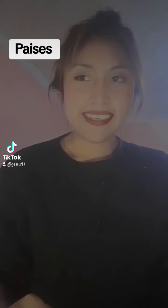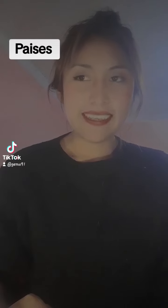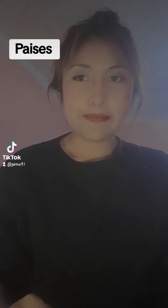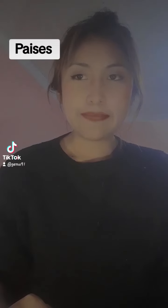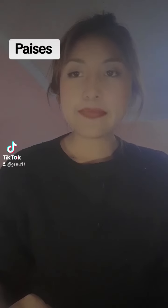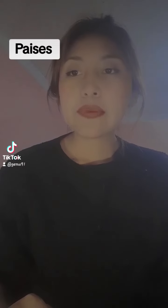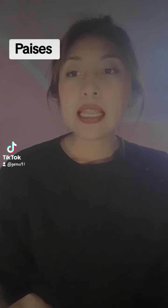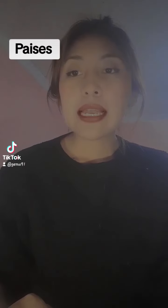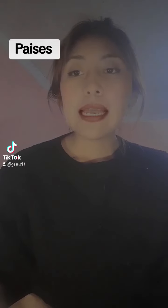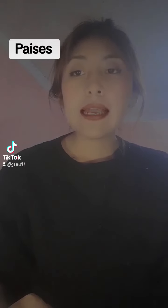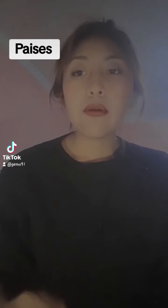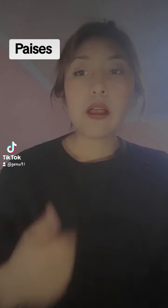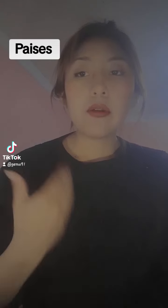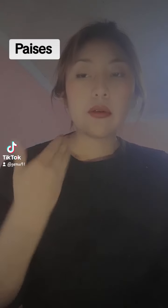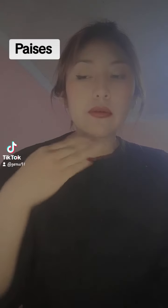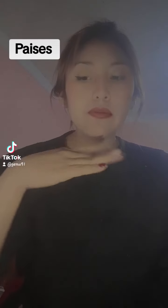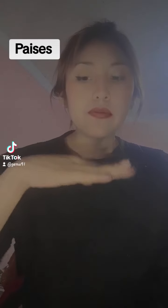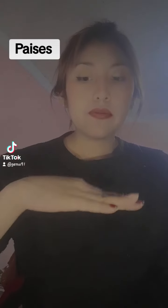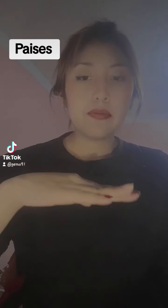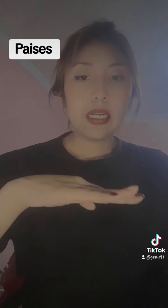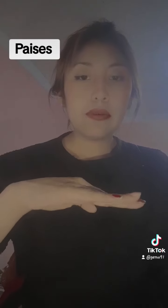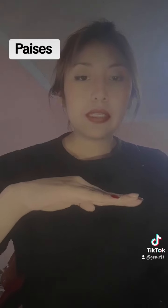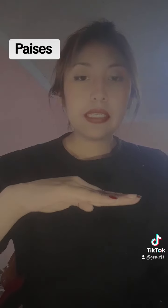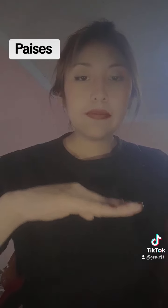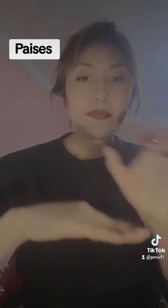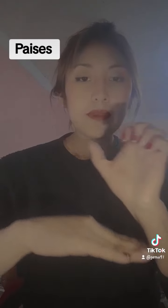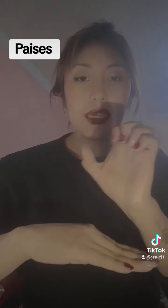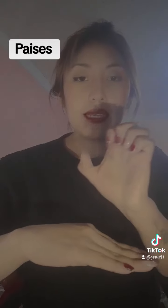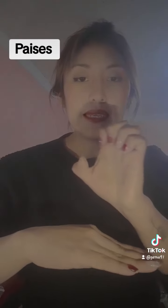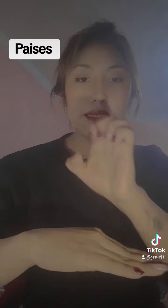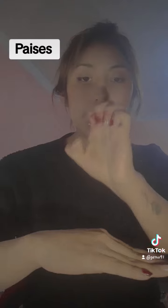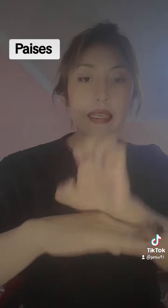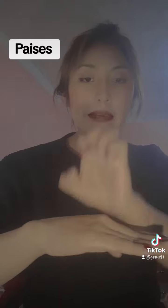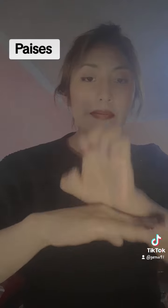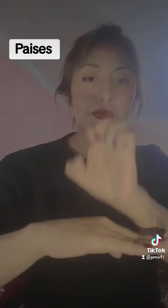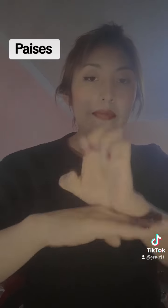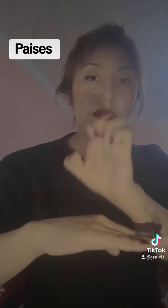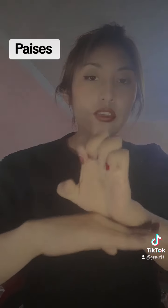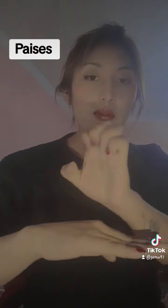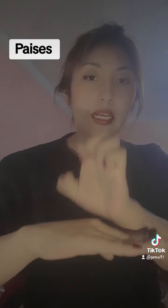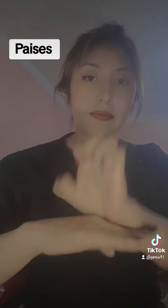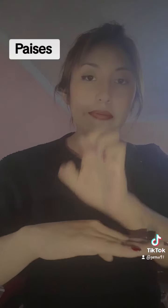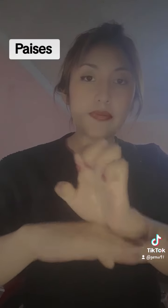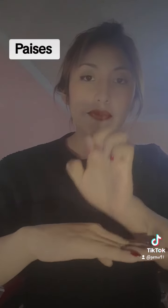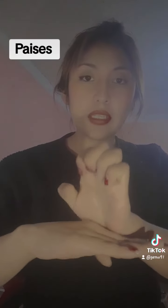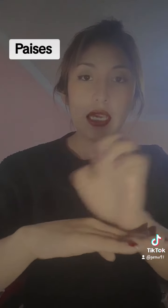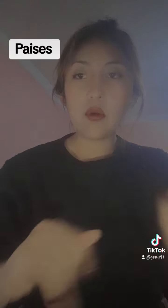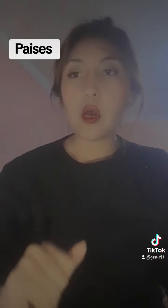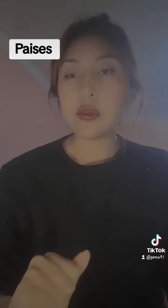Chile. Ecuador. Mano así. La letra E va a chocar. Ecuador.